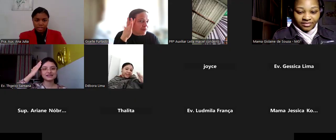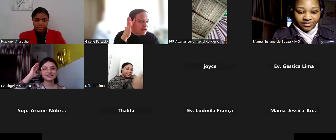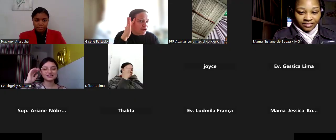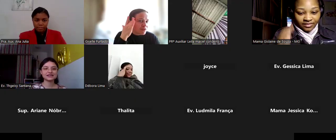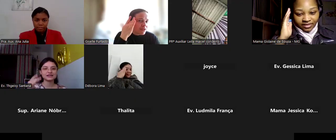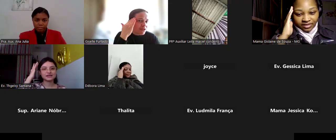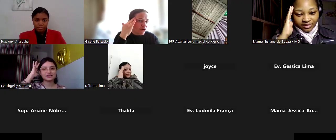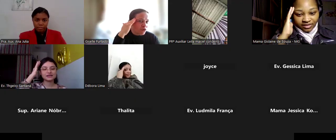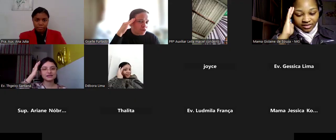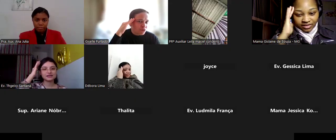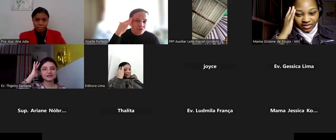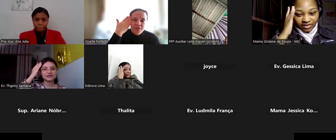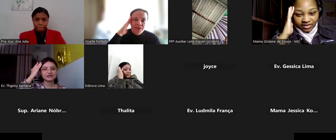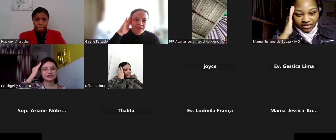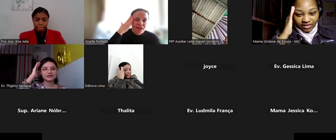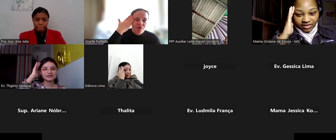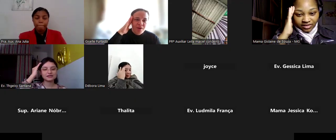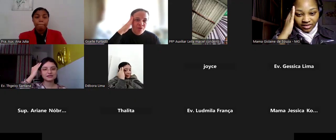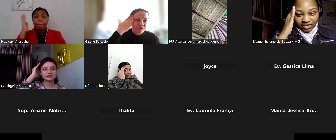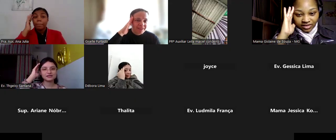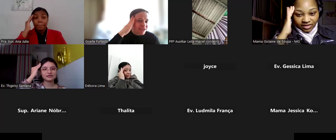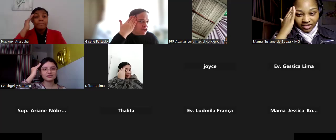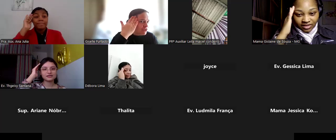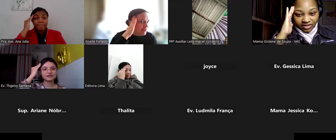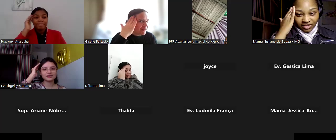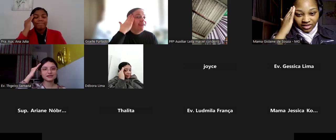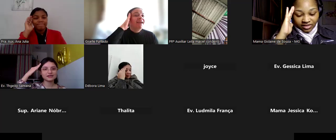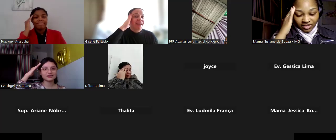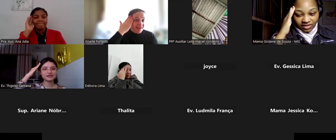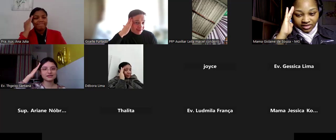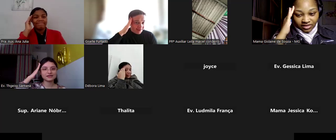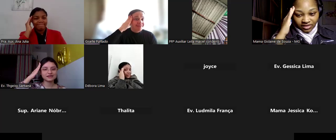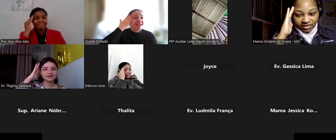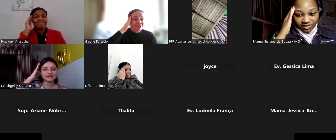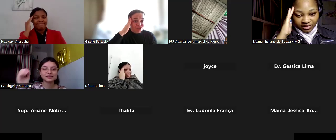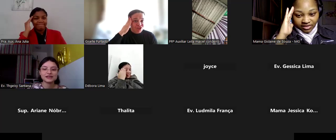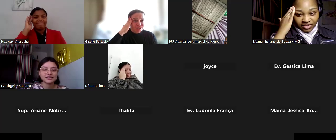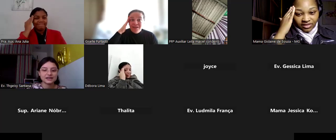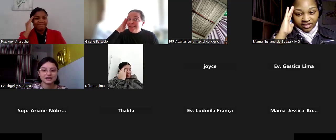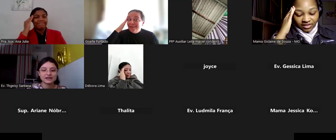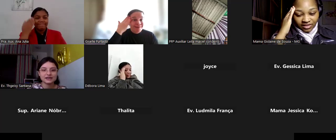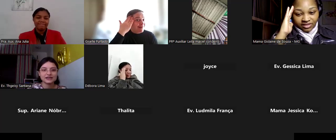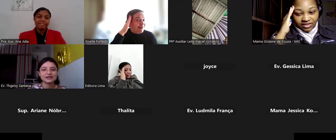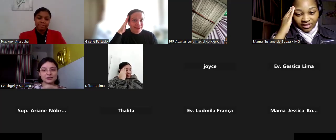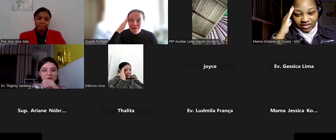médio, encosta aqui, ó, os outros dedos, dá uma movimentadinha. Entendi.